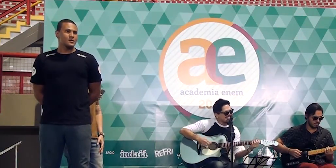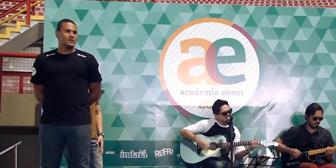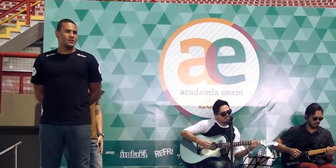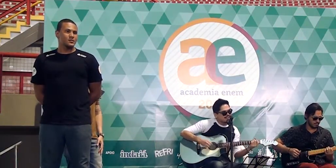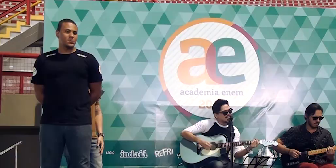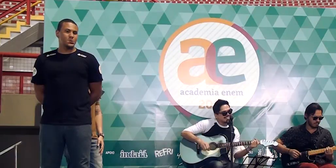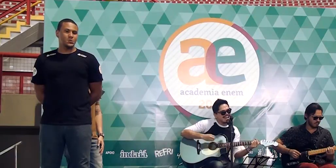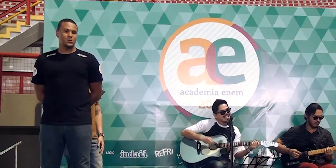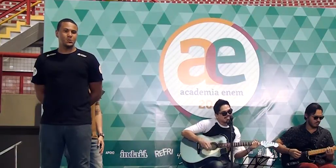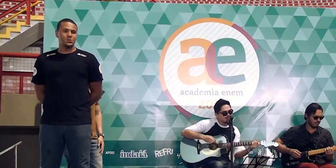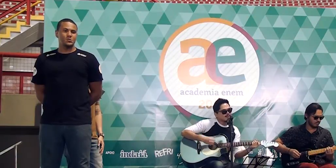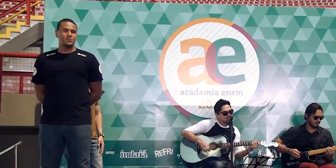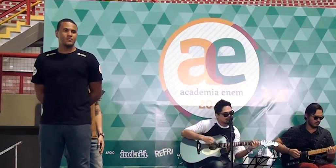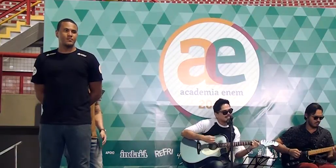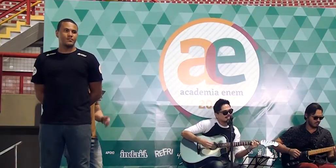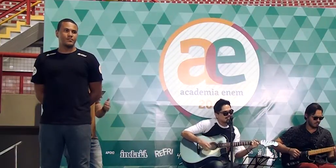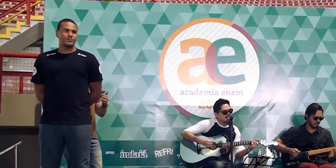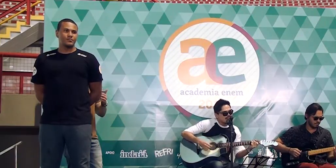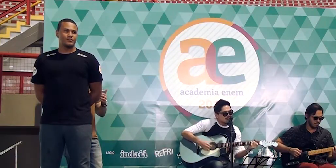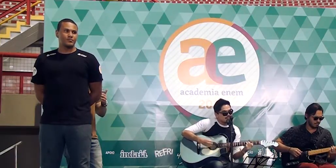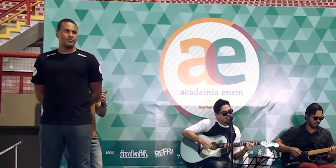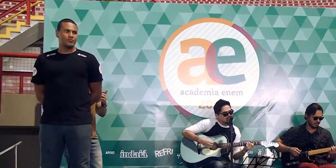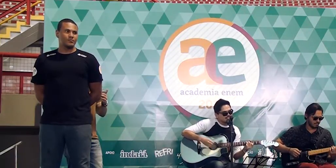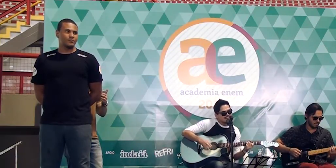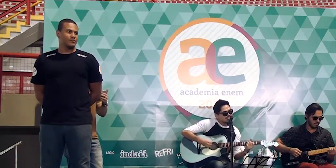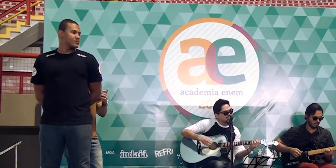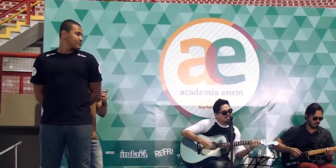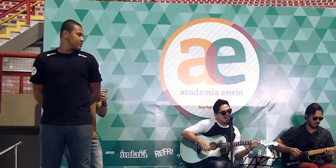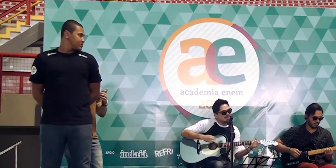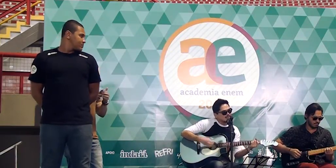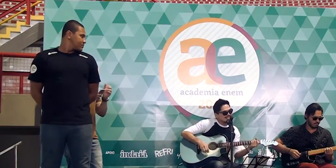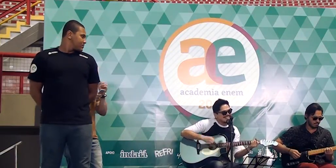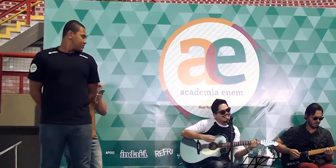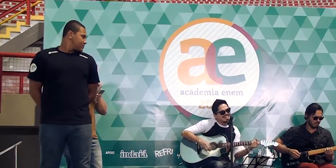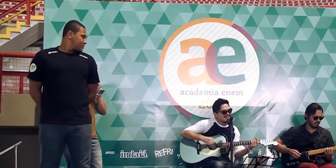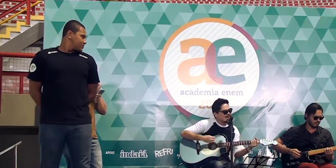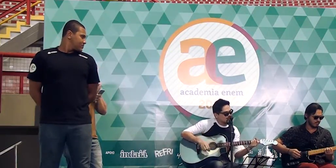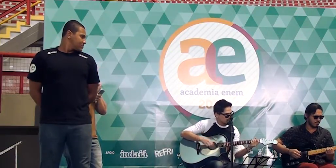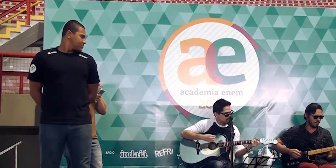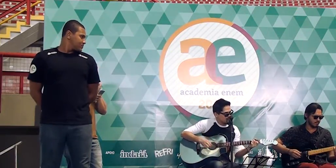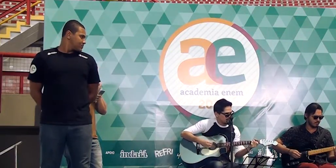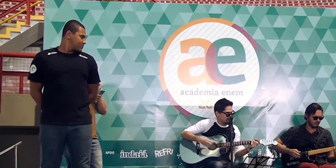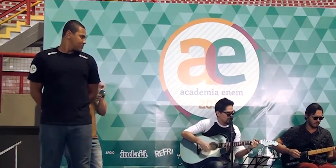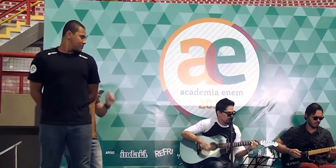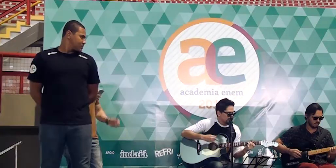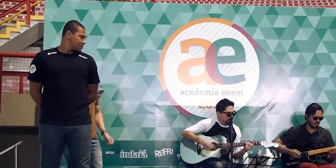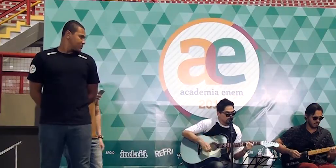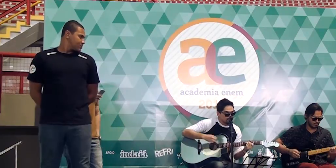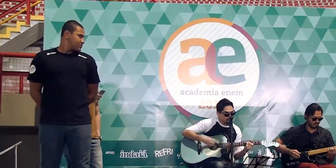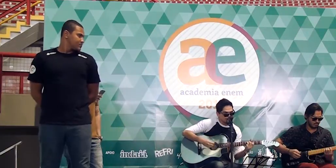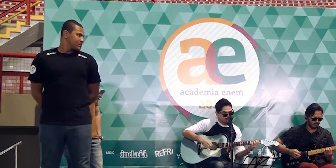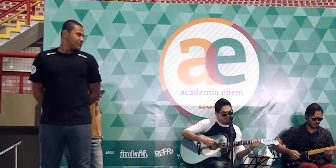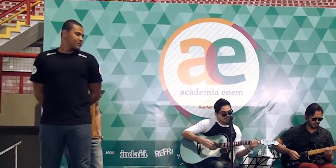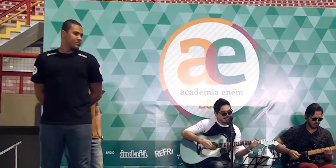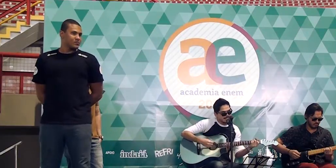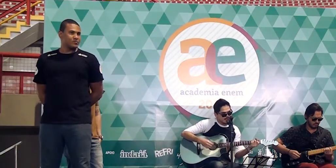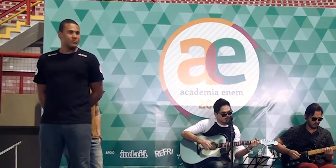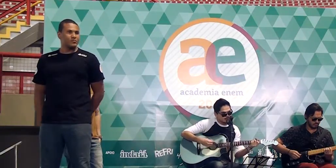mas o Brasil vai ficar rico. Vamos faturar 1 milhão